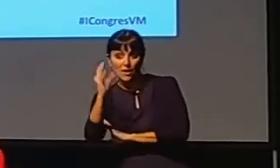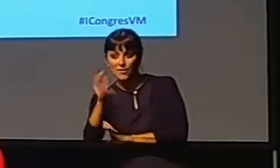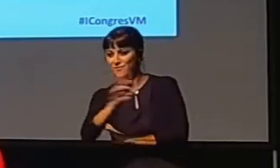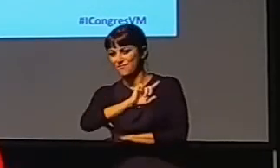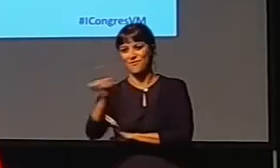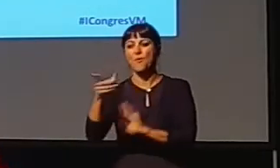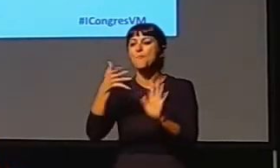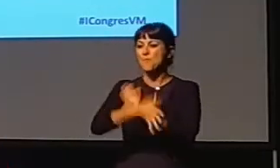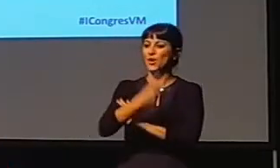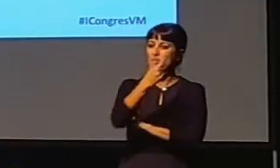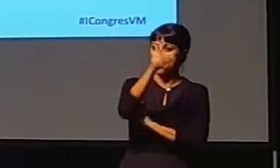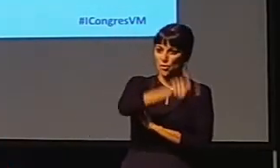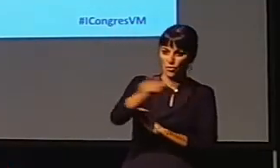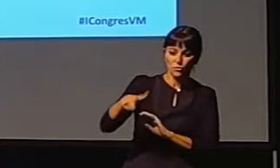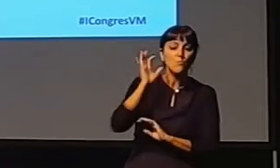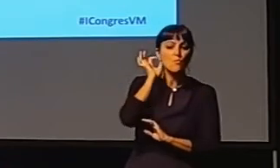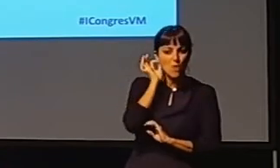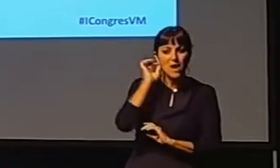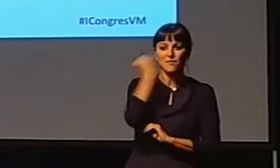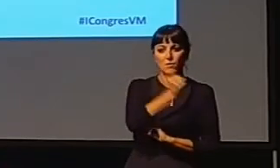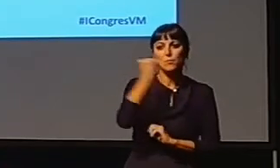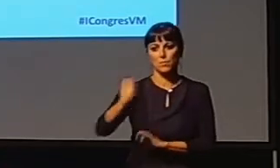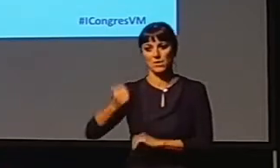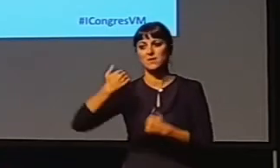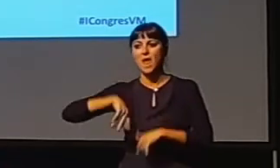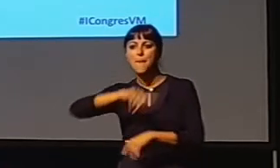hores. Què esteu fent?